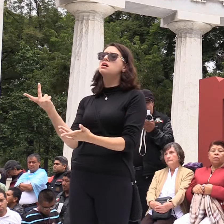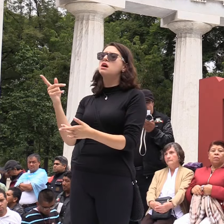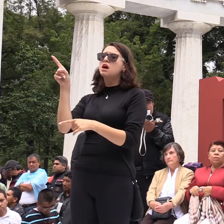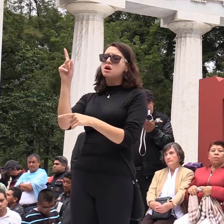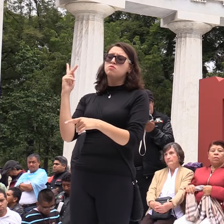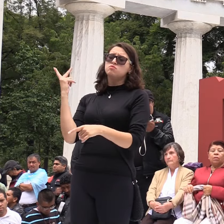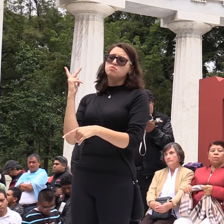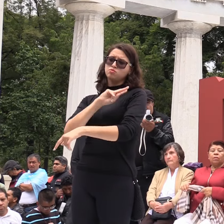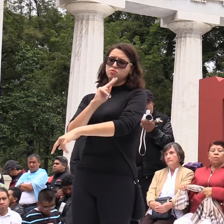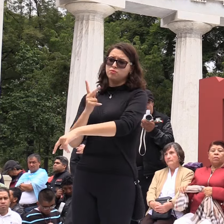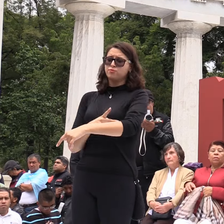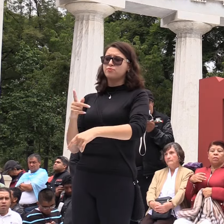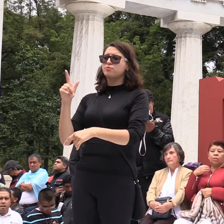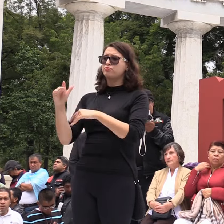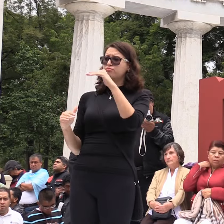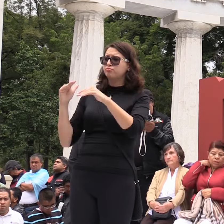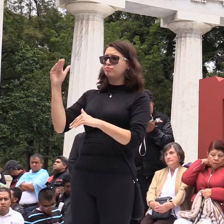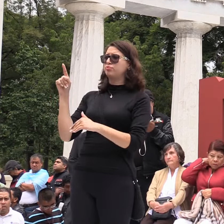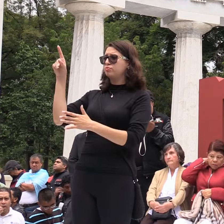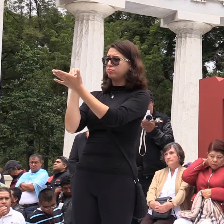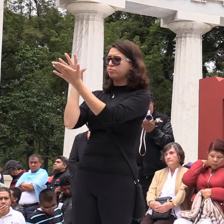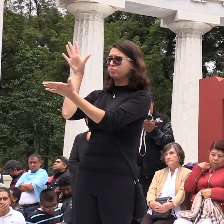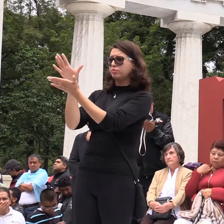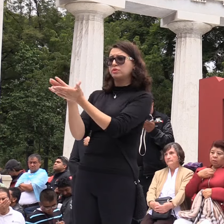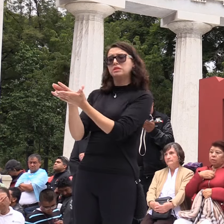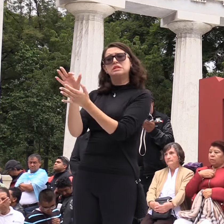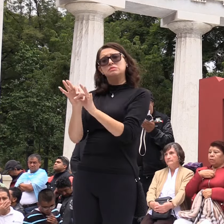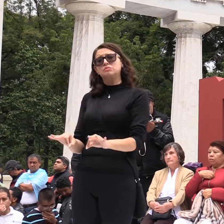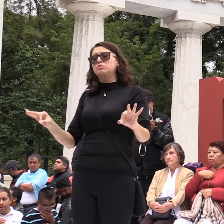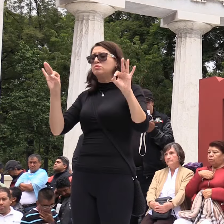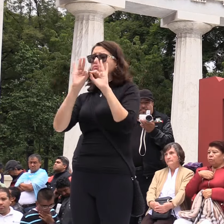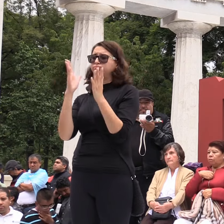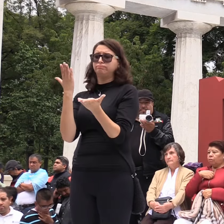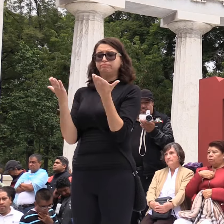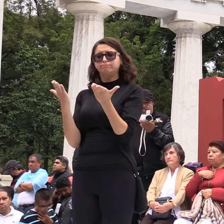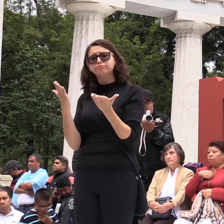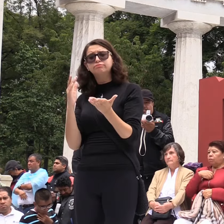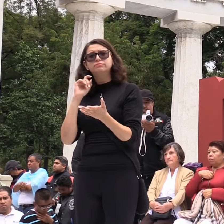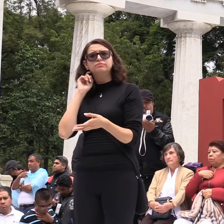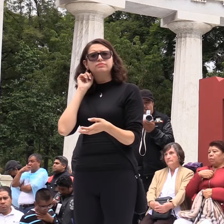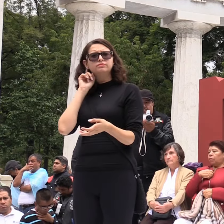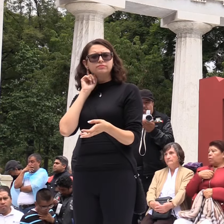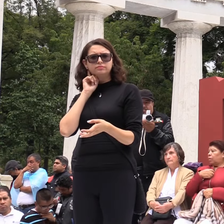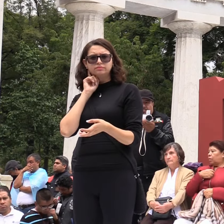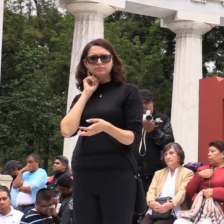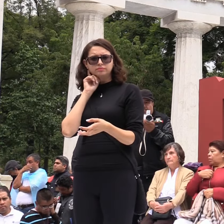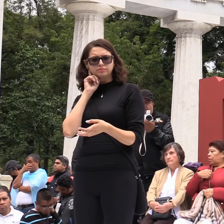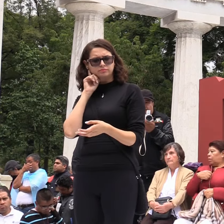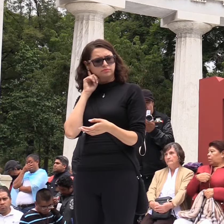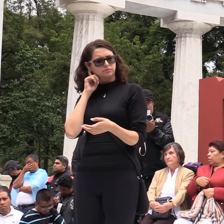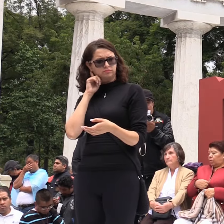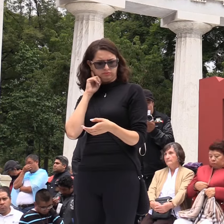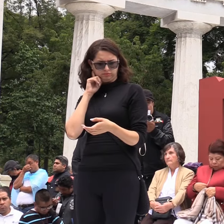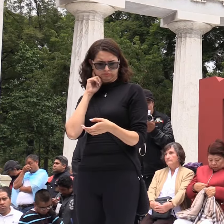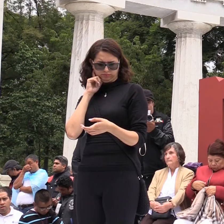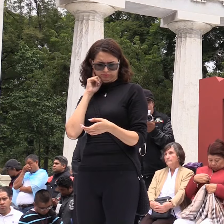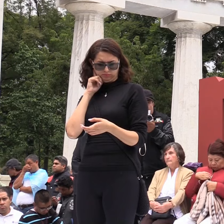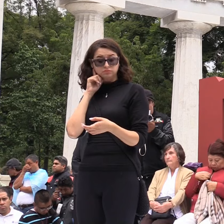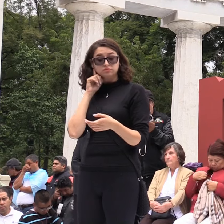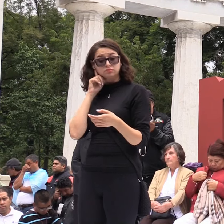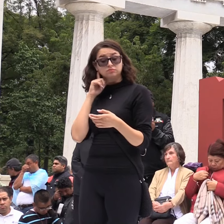Legislativo quede plasmado el principio de proporcionalidad y se respete la representación